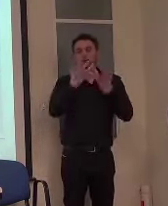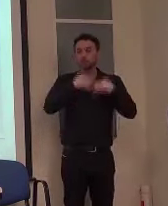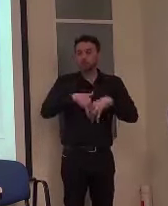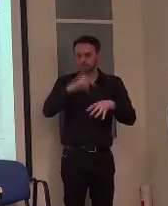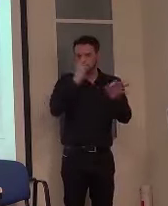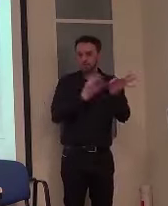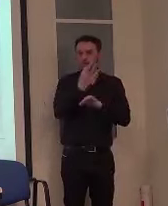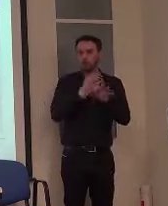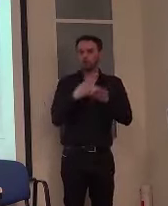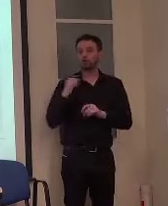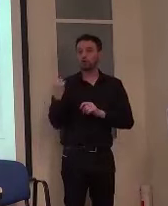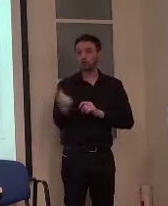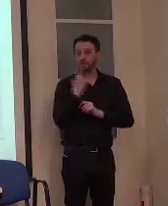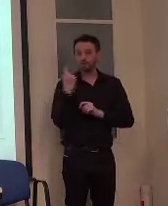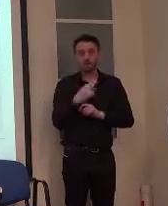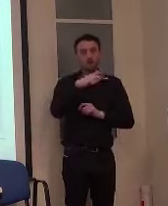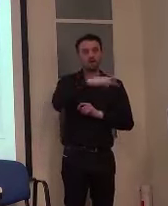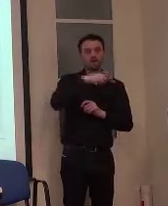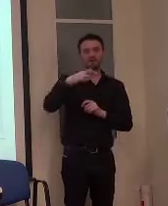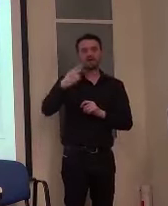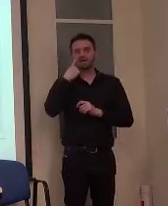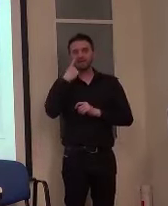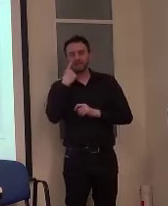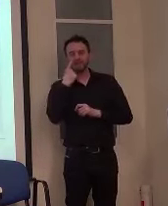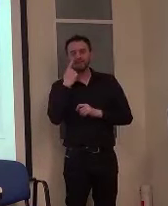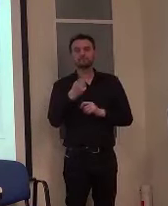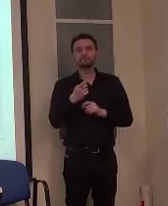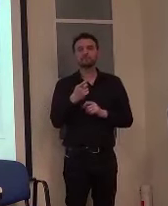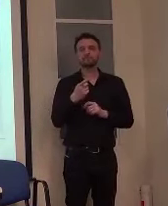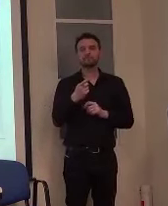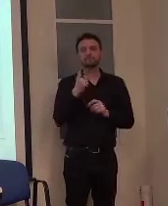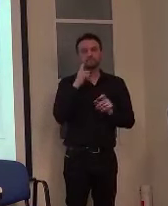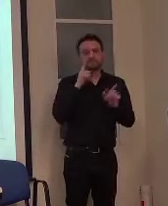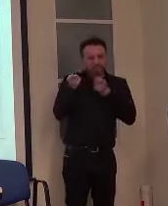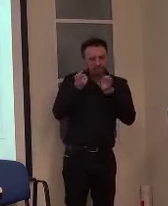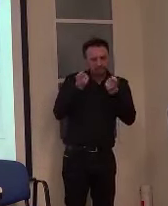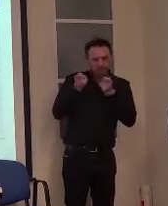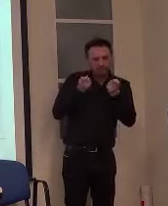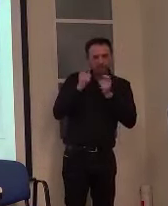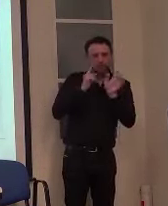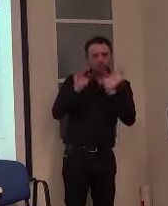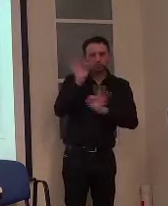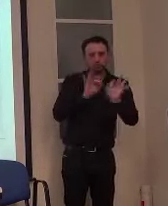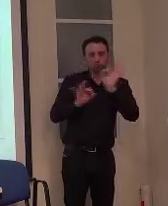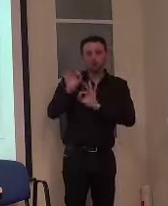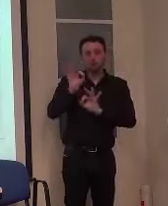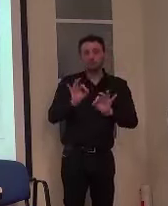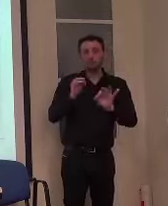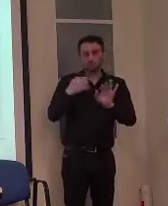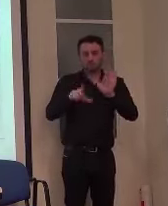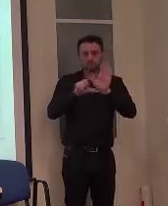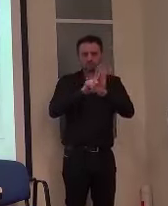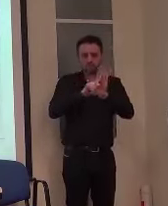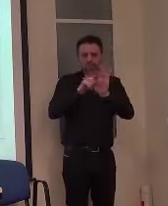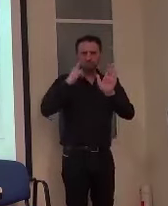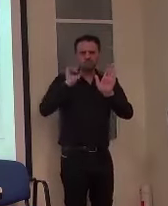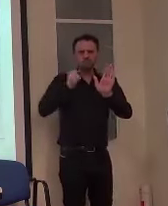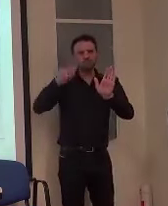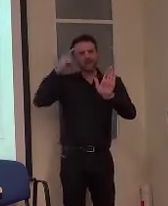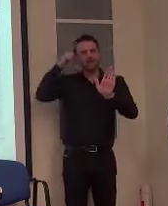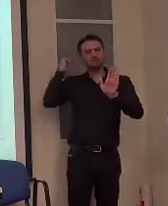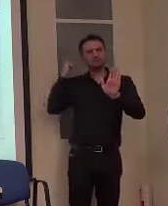individual si os pp y de su fundación sus monitores su evaluación estamentos que avala la trayectoria que se